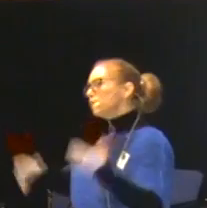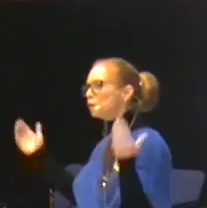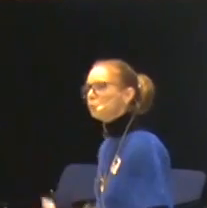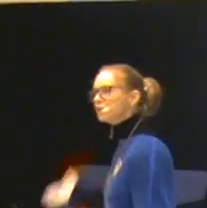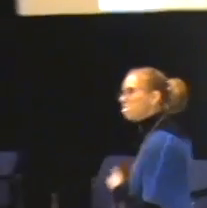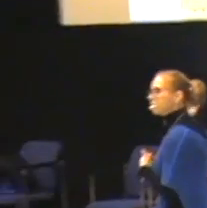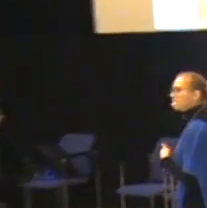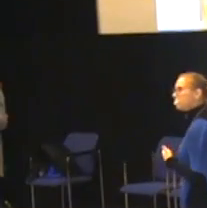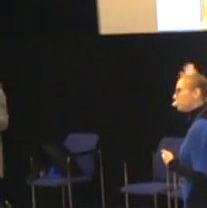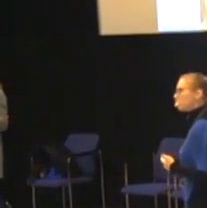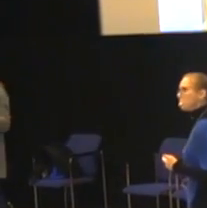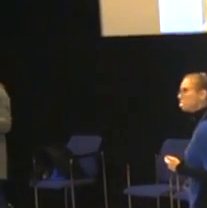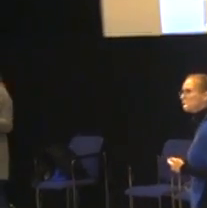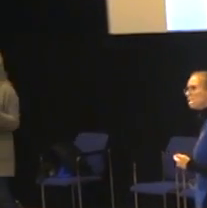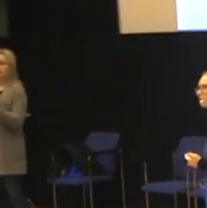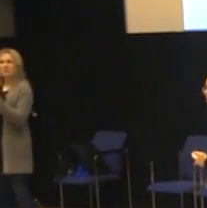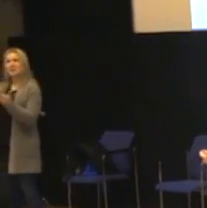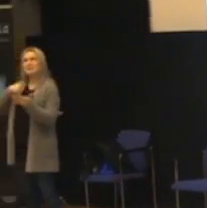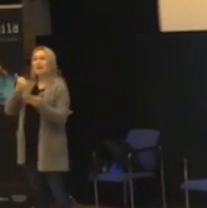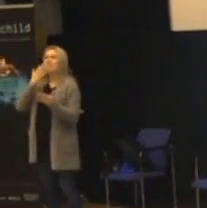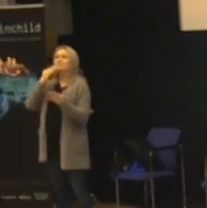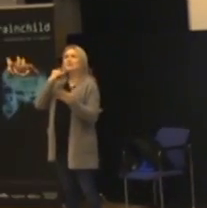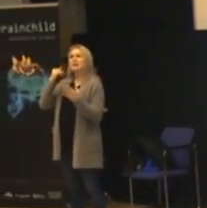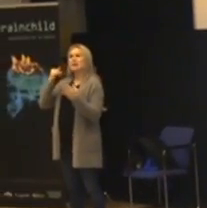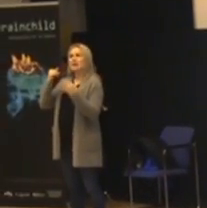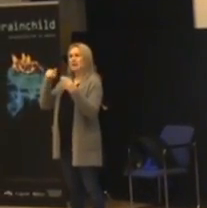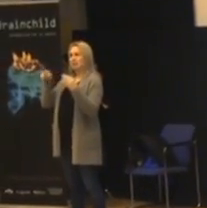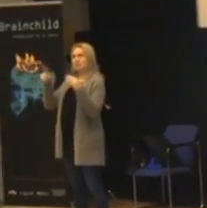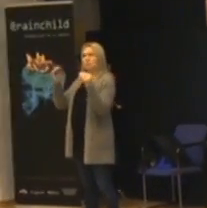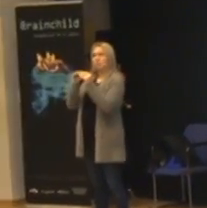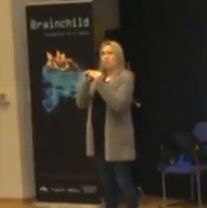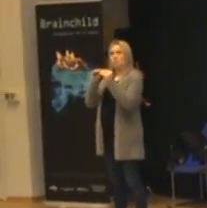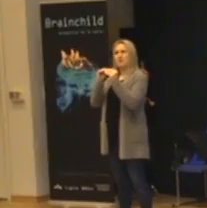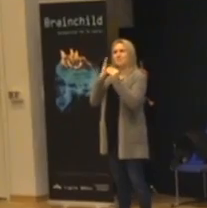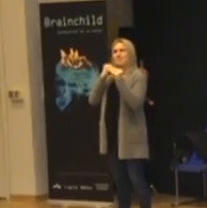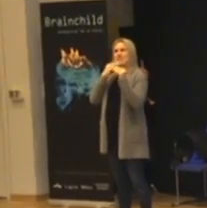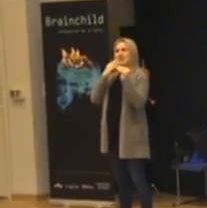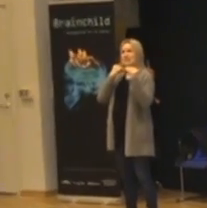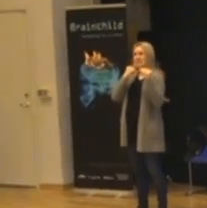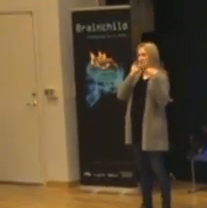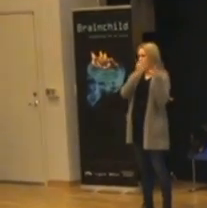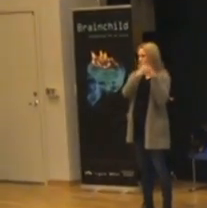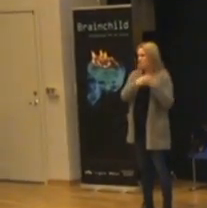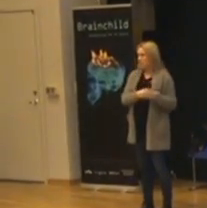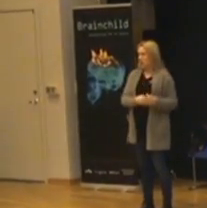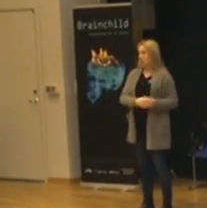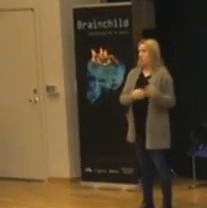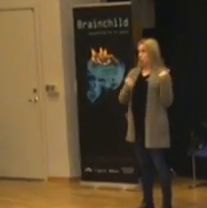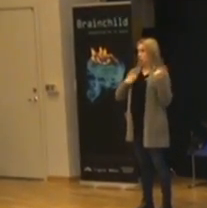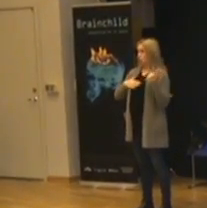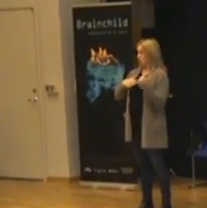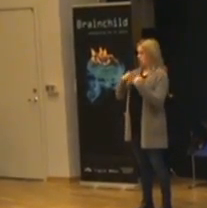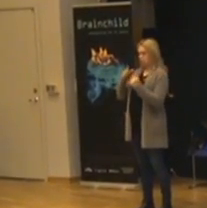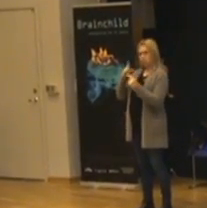Och ni får ju bestämma er själva för vilka de här figurerna kan motsvara i Overexcitability. Men Tiger är ju en klockren, säkert mot Erik, tänker jag.